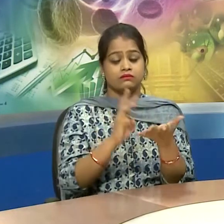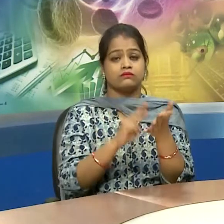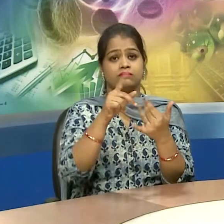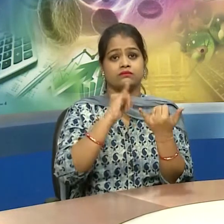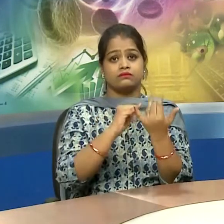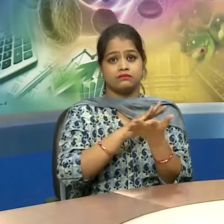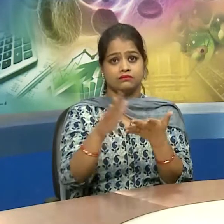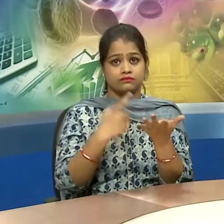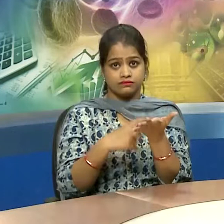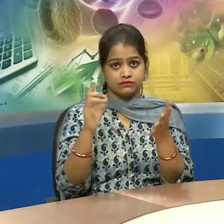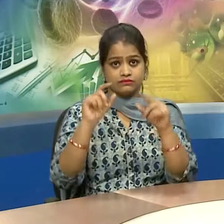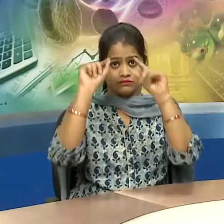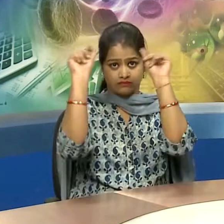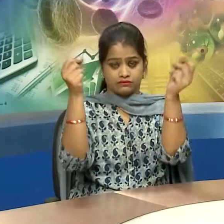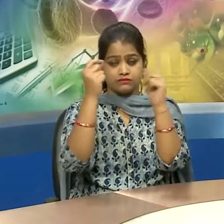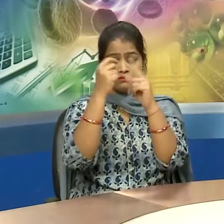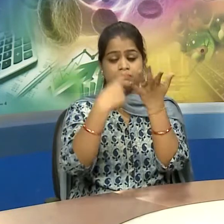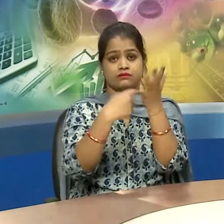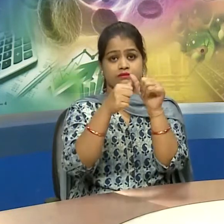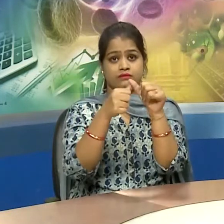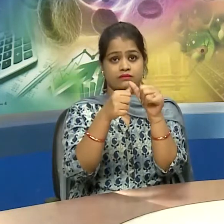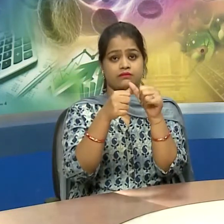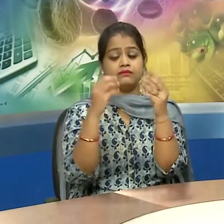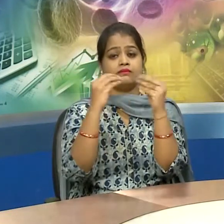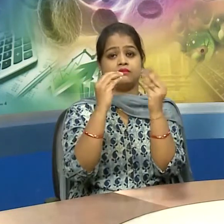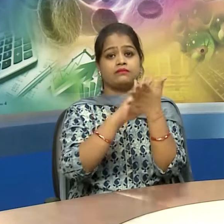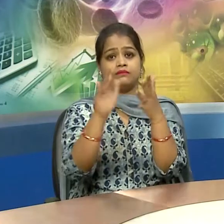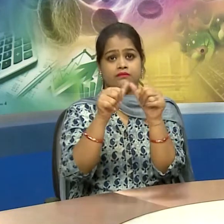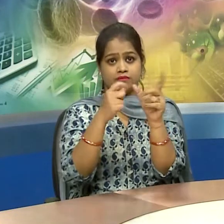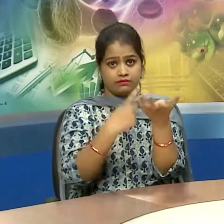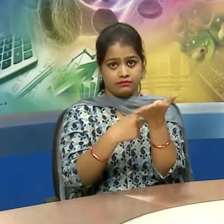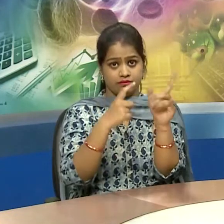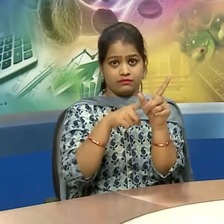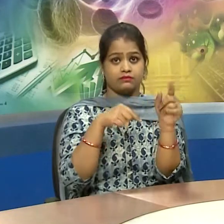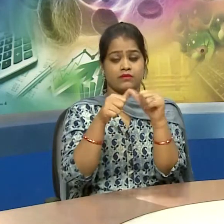प्रभाकर के साहित्य की 2 प्रमुख विशेषताओं का उल्लेख कीजिए।